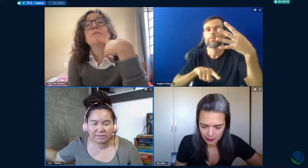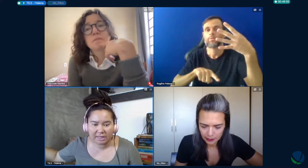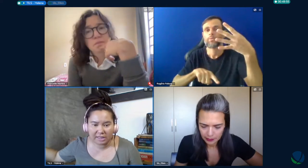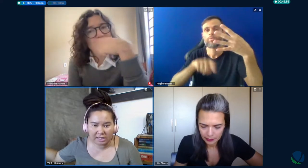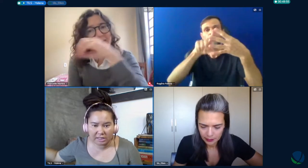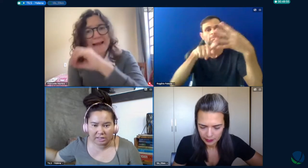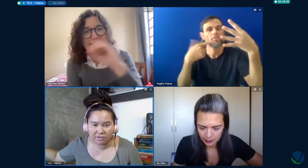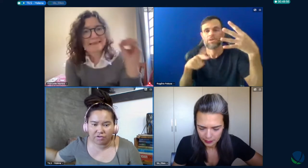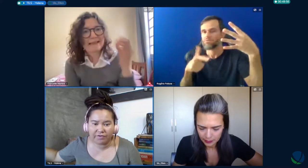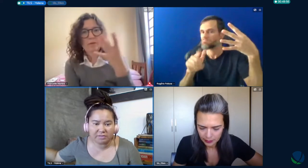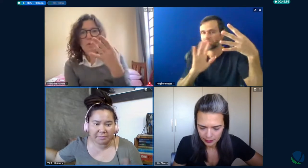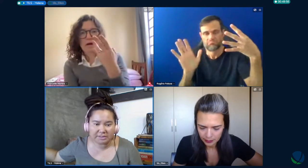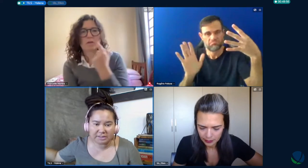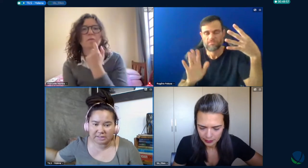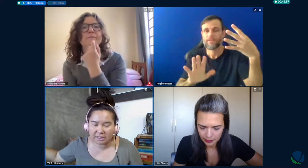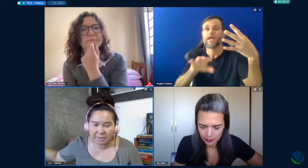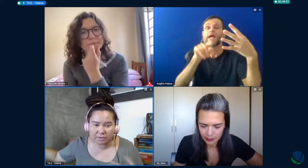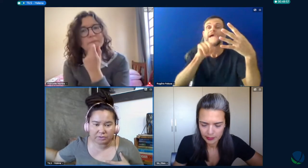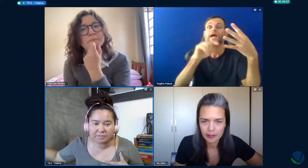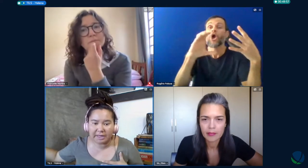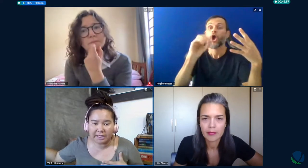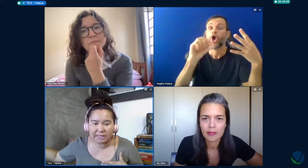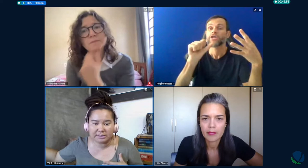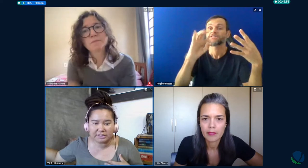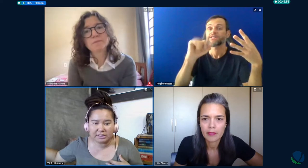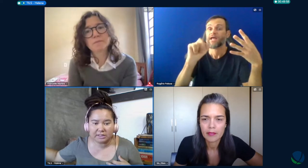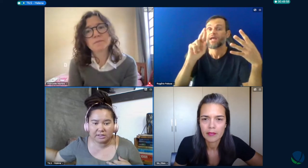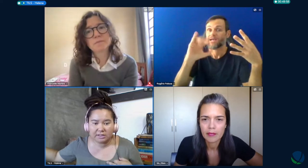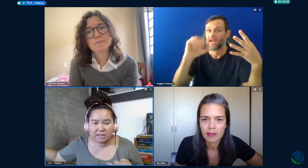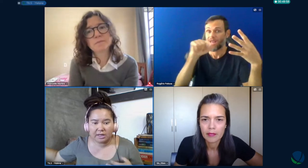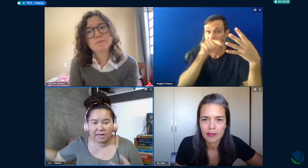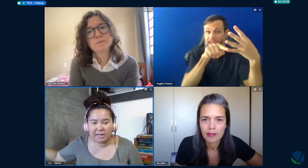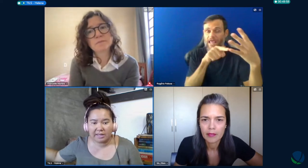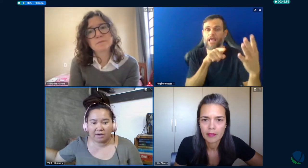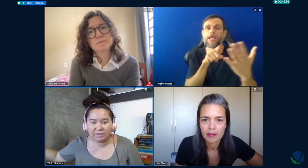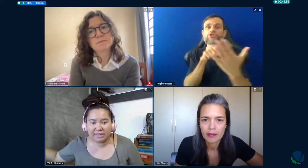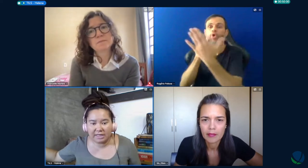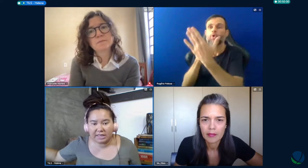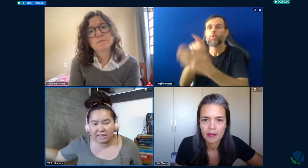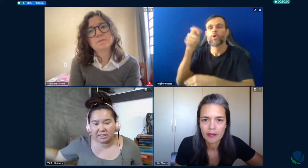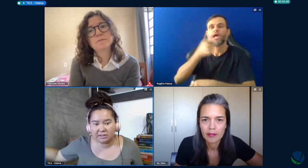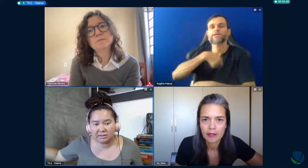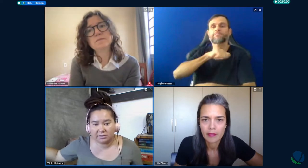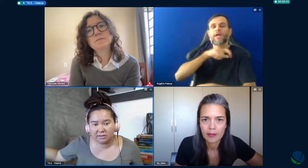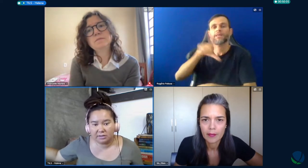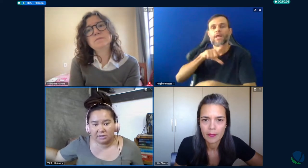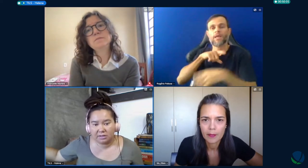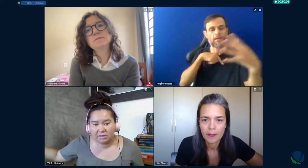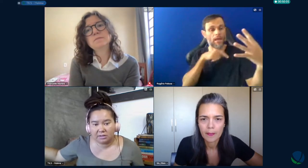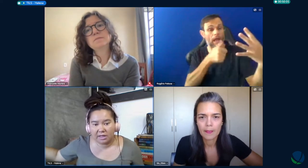na Costa Rica, a gente fez uma pesquisa também em outros países. Na Costa Rica,